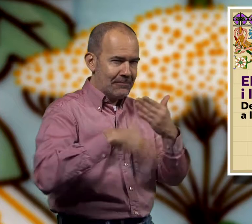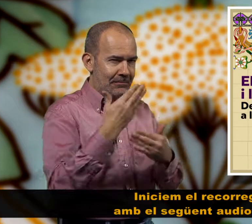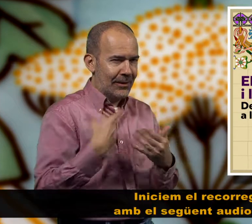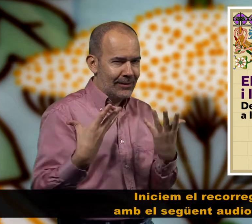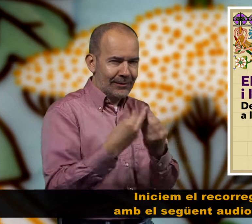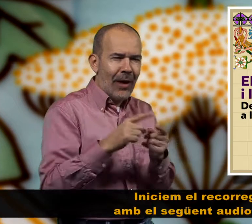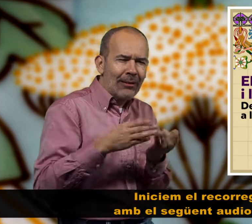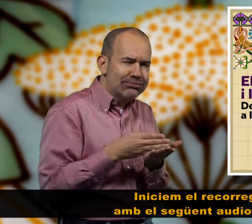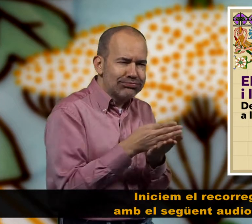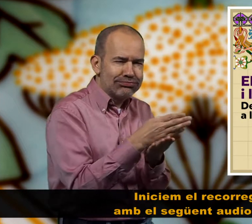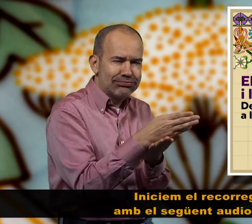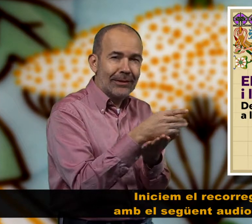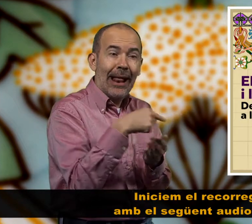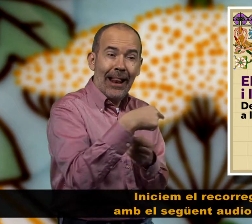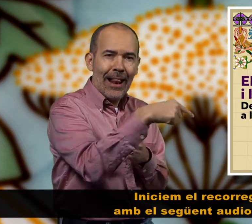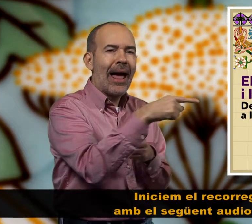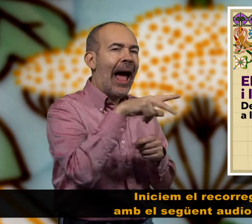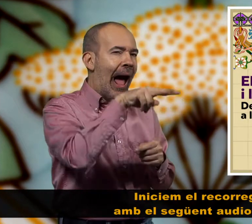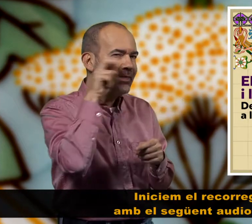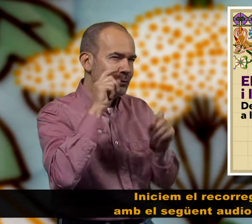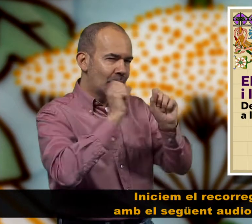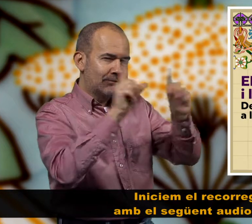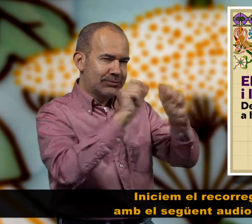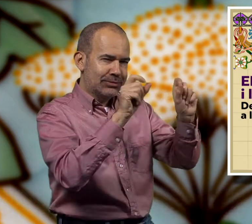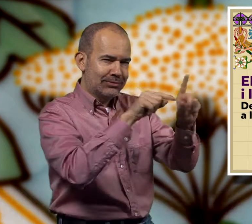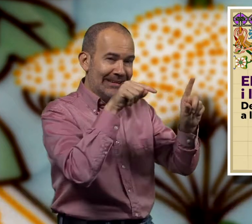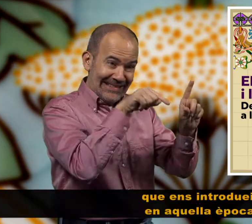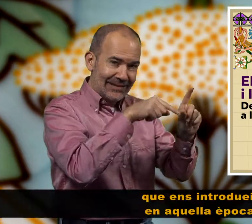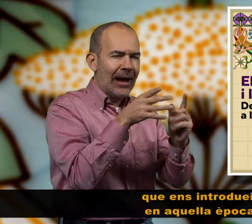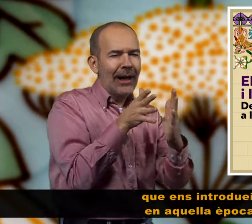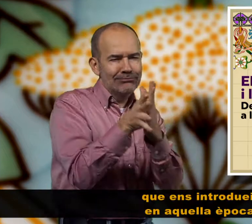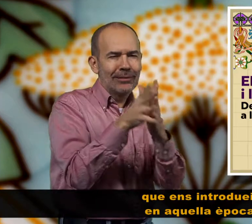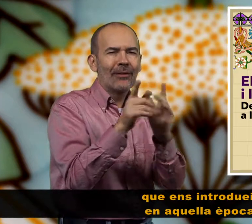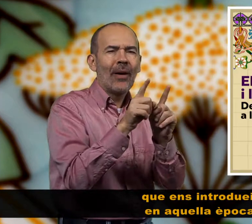Iniciem el recorregut amb el següent audiovisual que ens introdueix en aquella època.